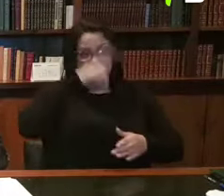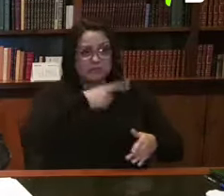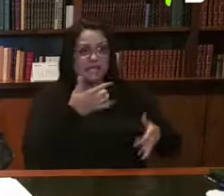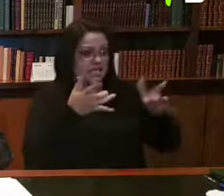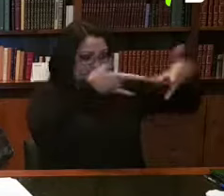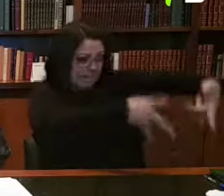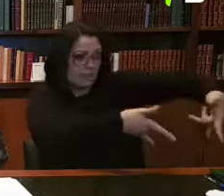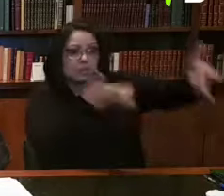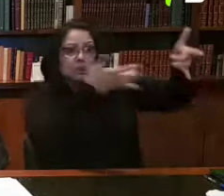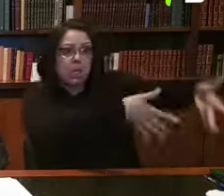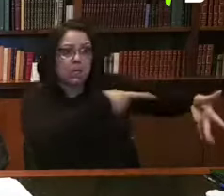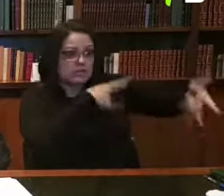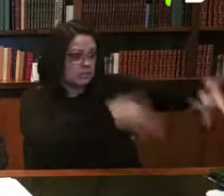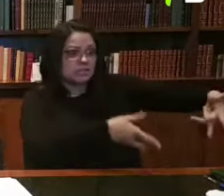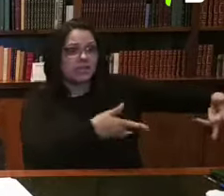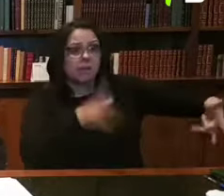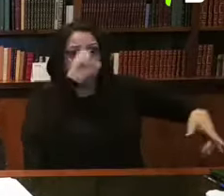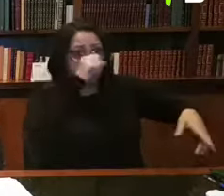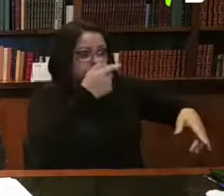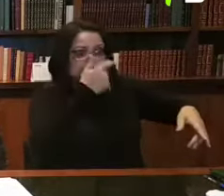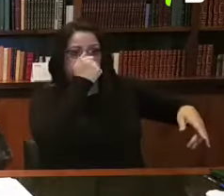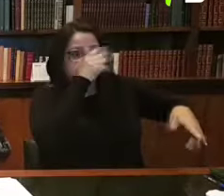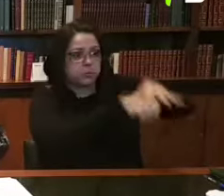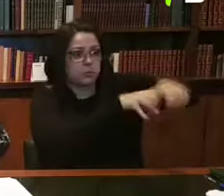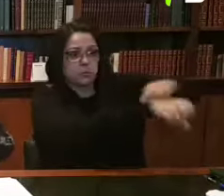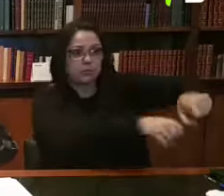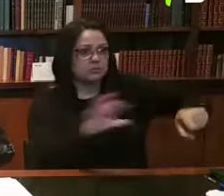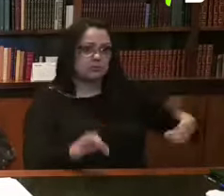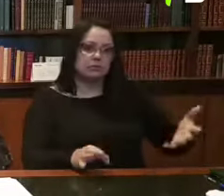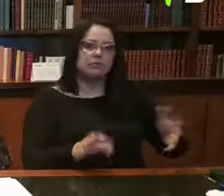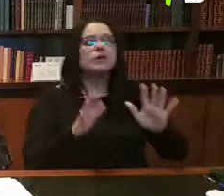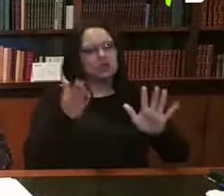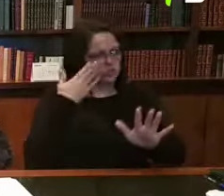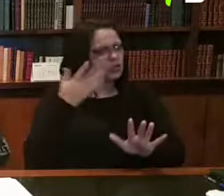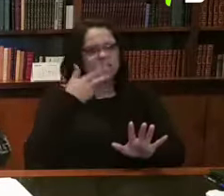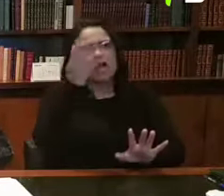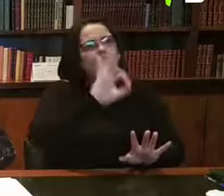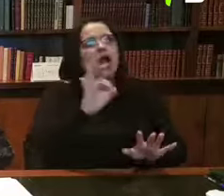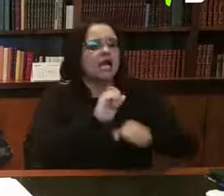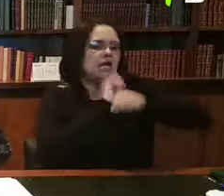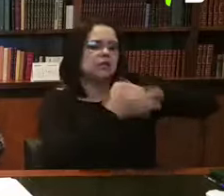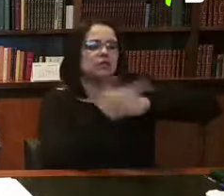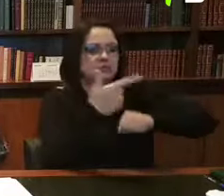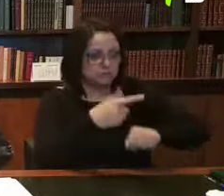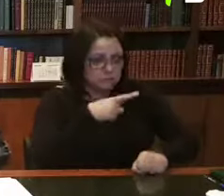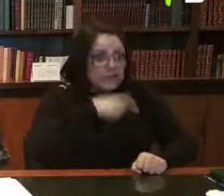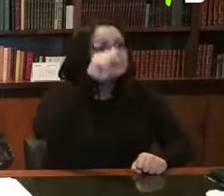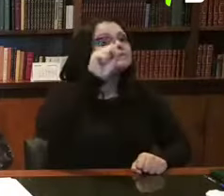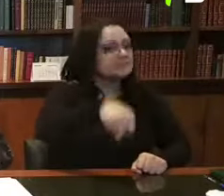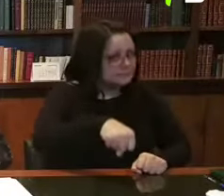então não é quente queira que é só se contamine a contaminação uma realidade ninguém discute isso aí todo mundo acha que